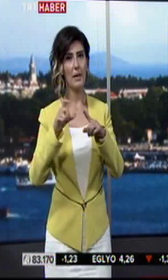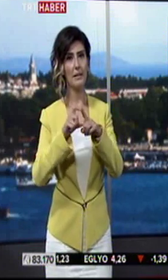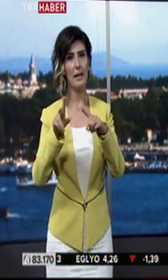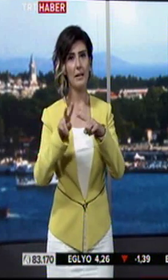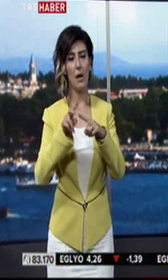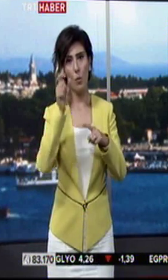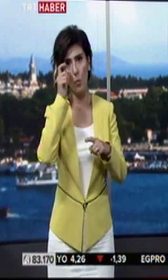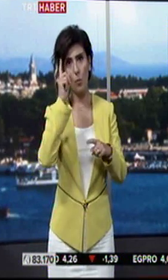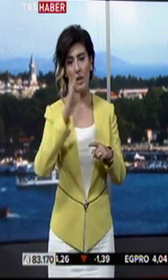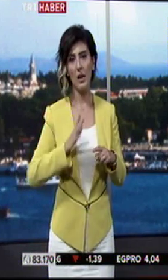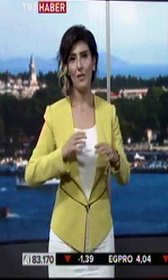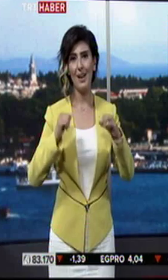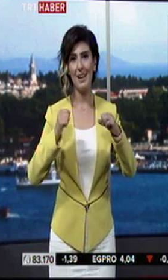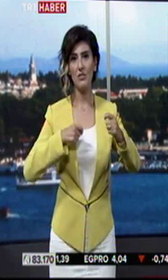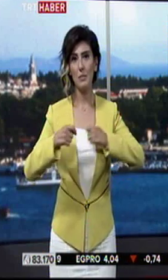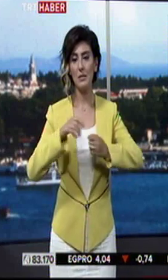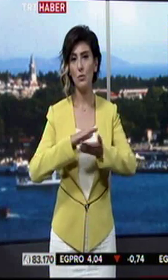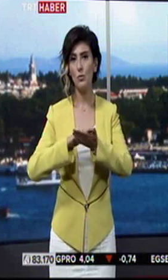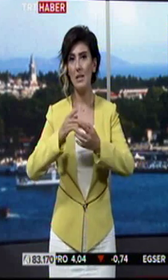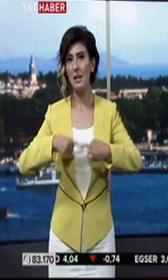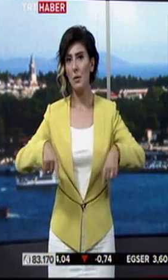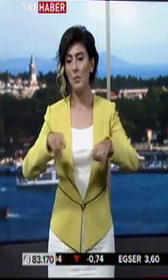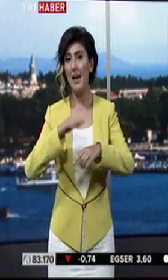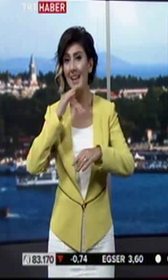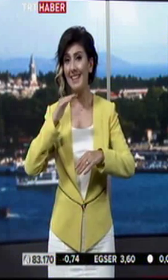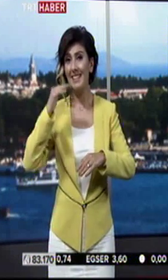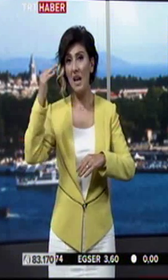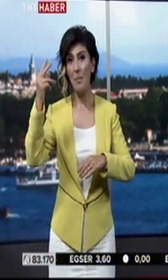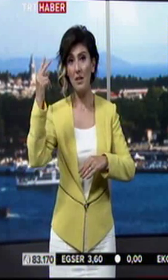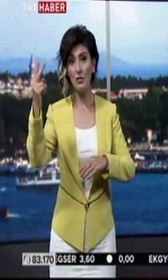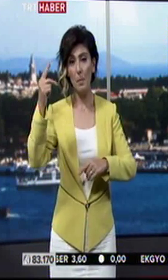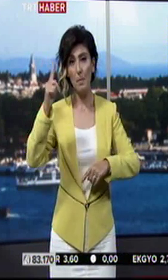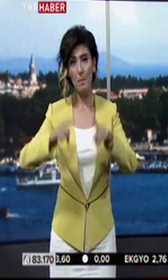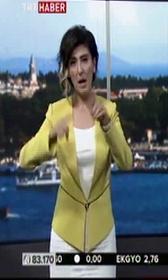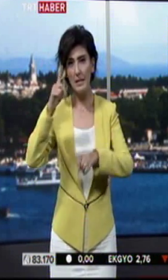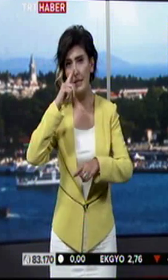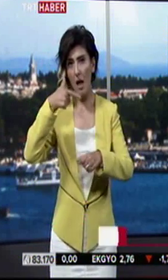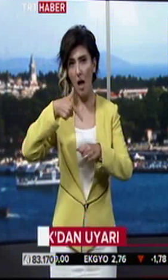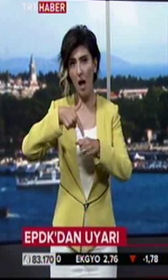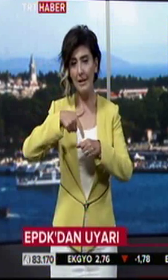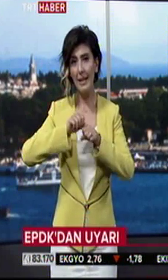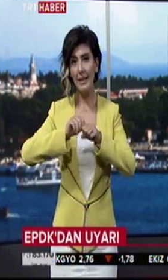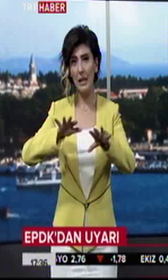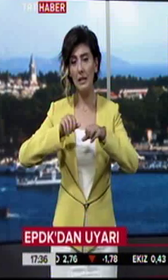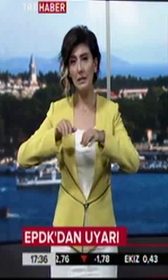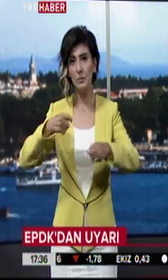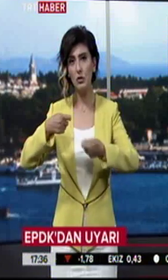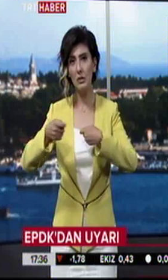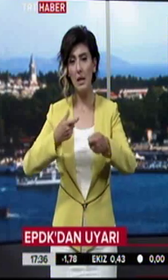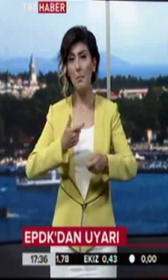EPDK'dan uyarı. Enerji Piyasası Düzenleme Kurumu, yabancı menşeili bazı akaryakıt dağıtım şirketlerine mevzuat dışı